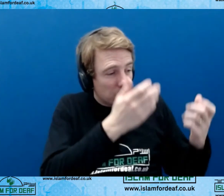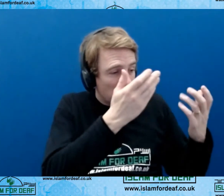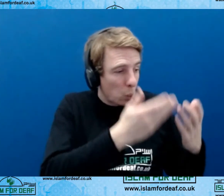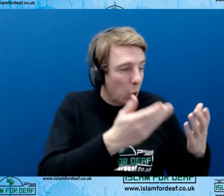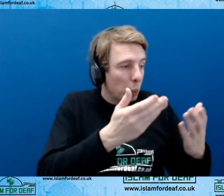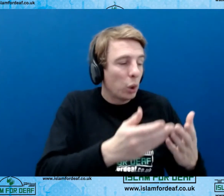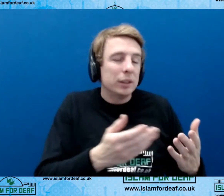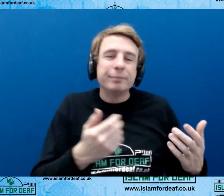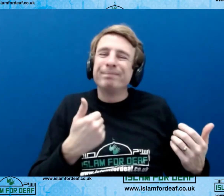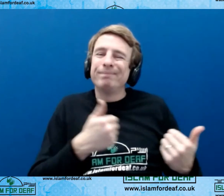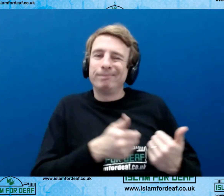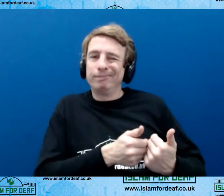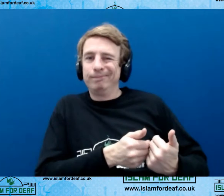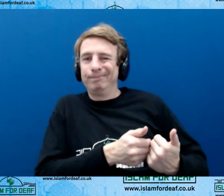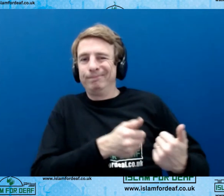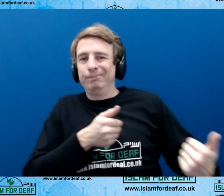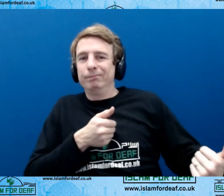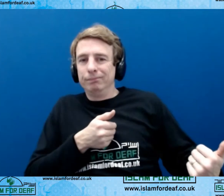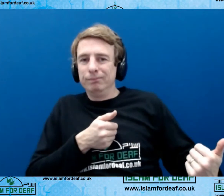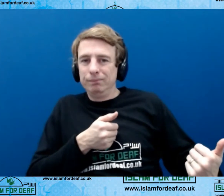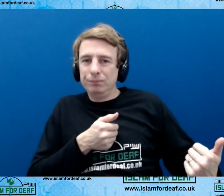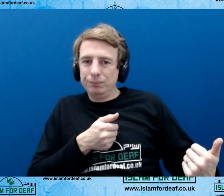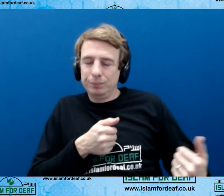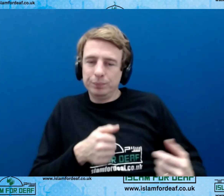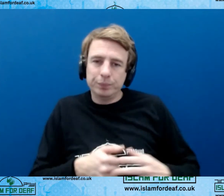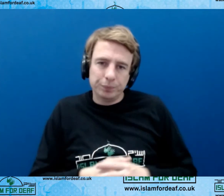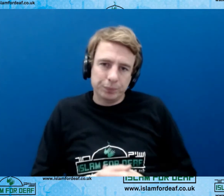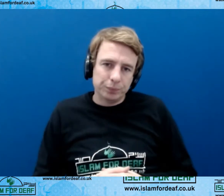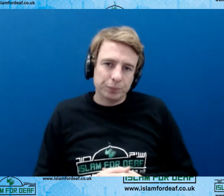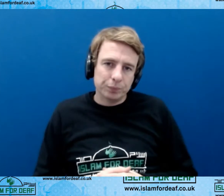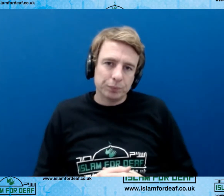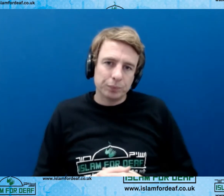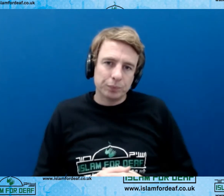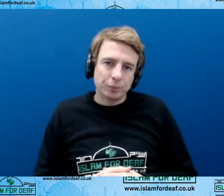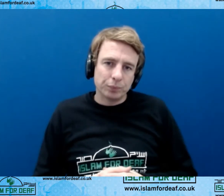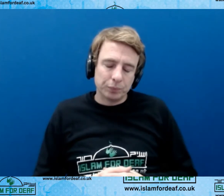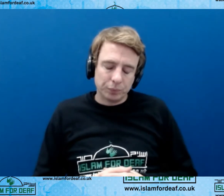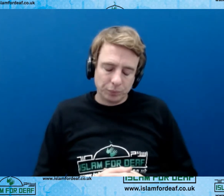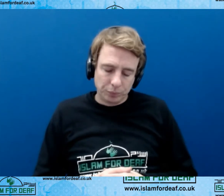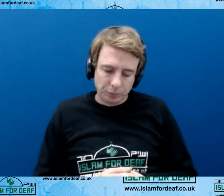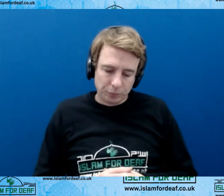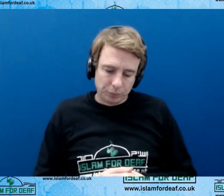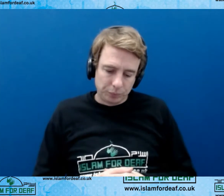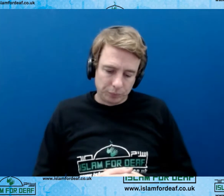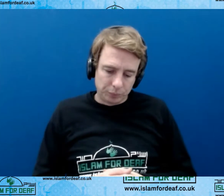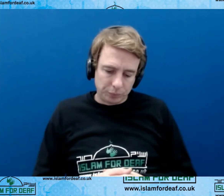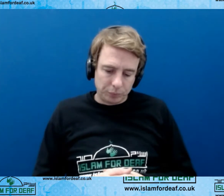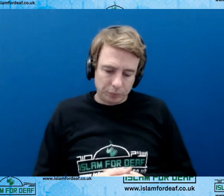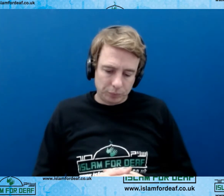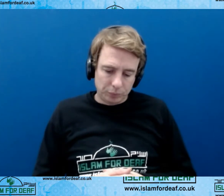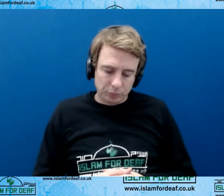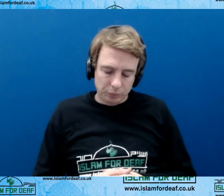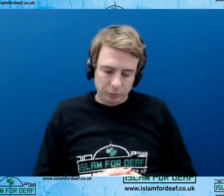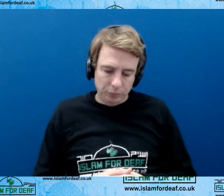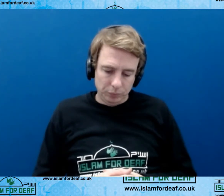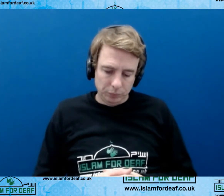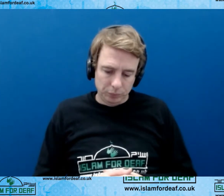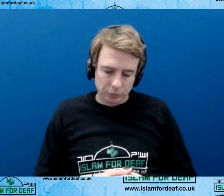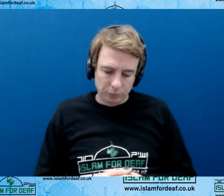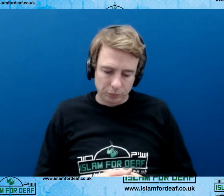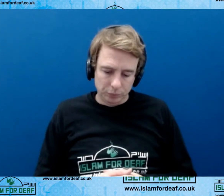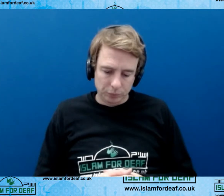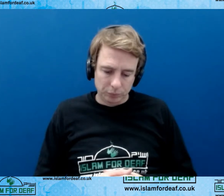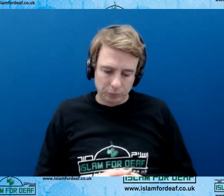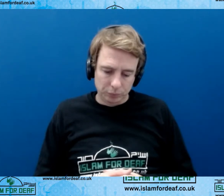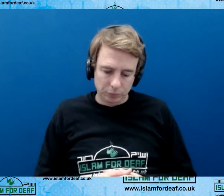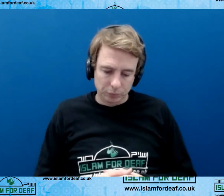أي ديني لي الذي أعبده وهو التوحيد وعبادة الله وإخلاص الدين له